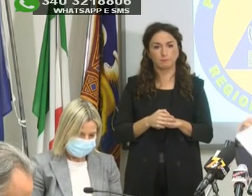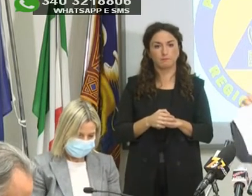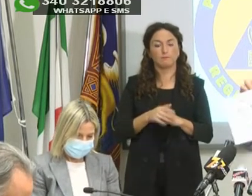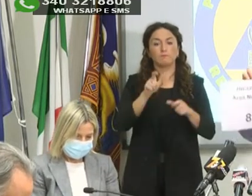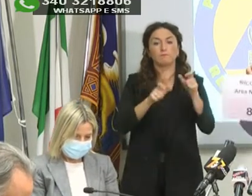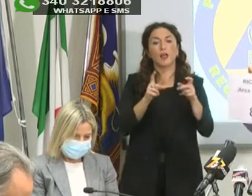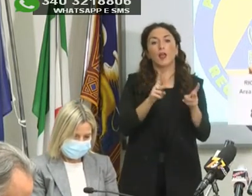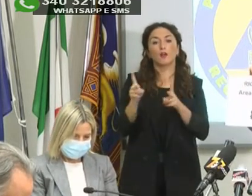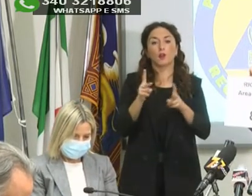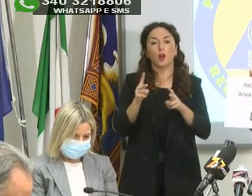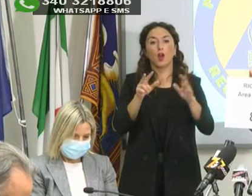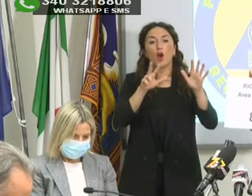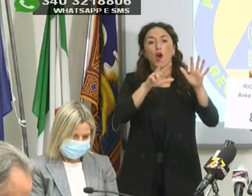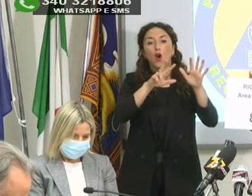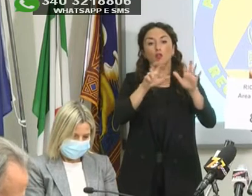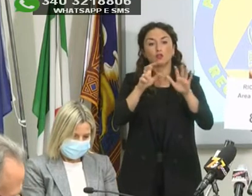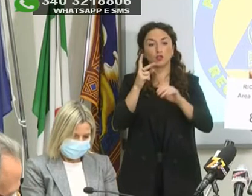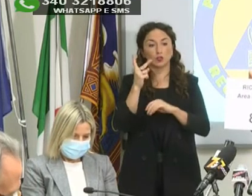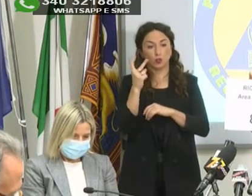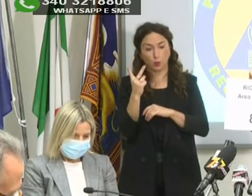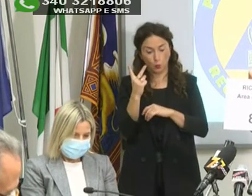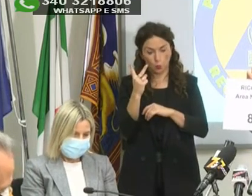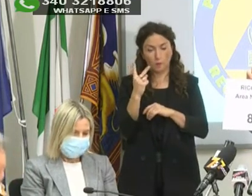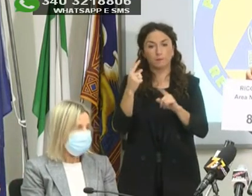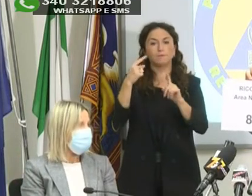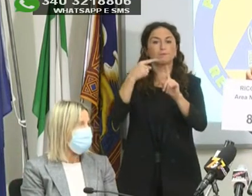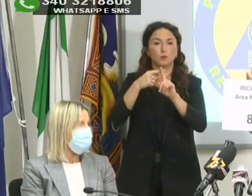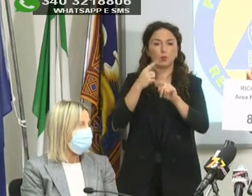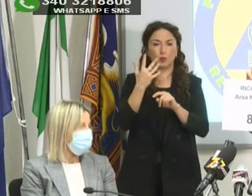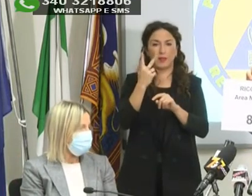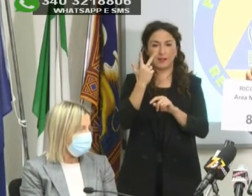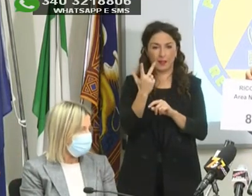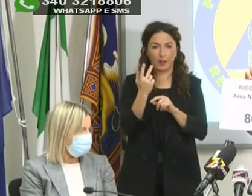Poi ricoveri 802 più 53.